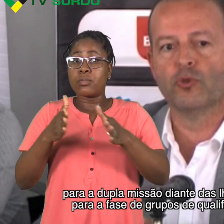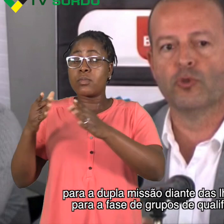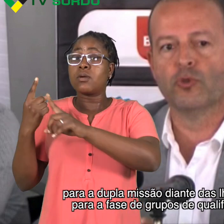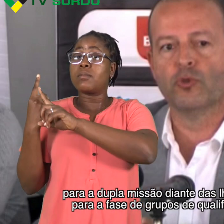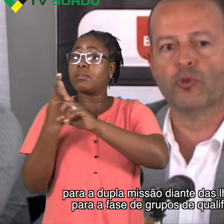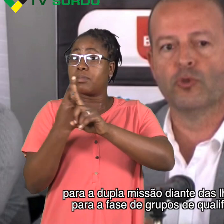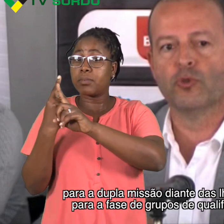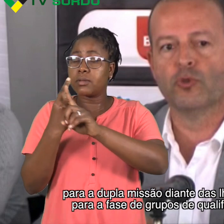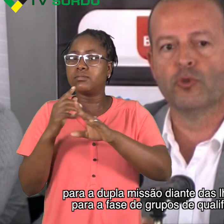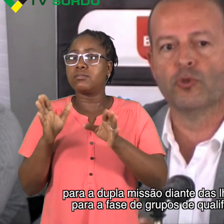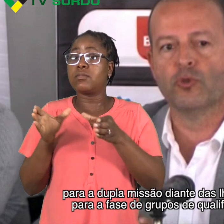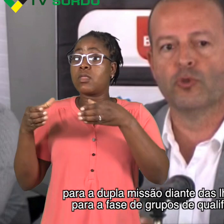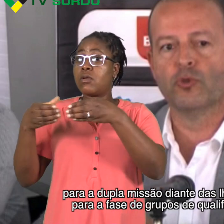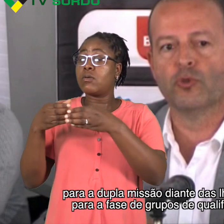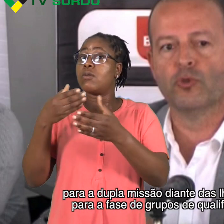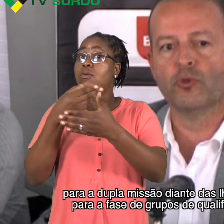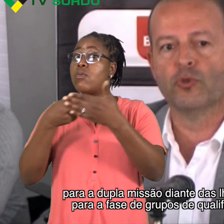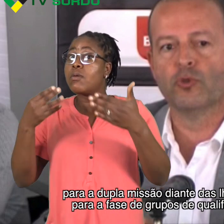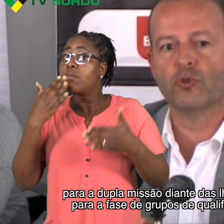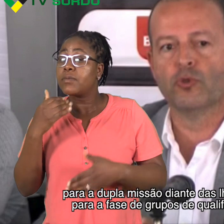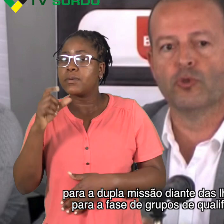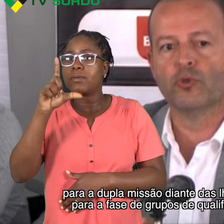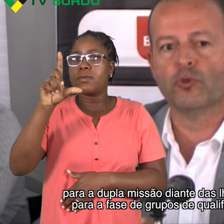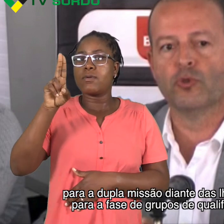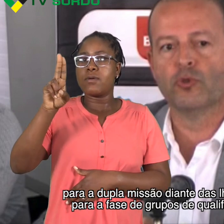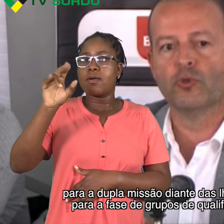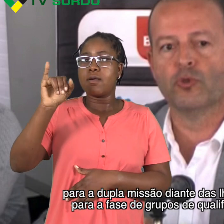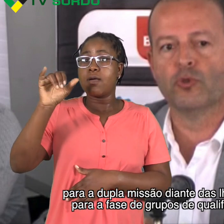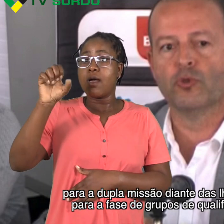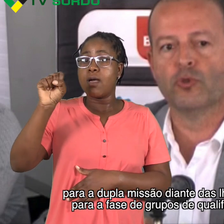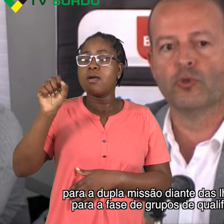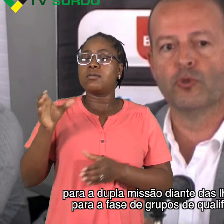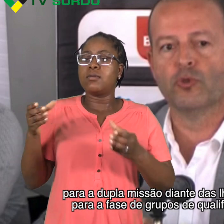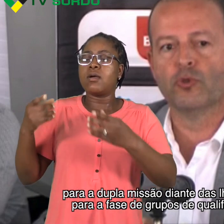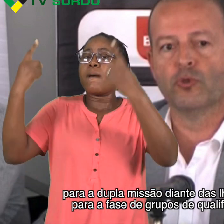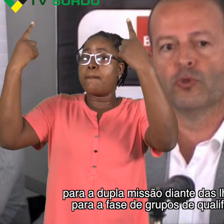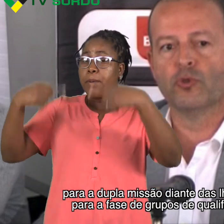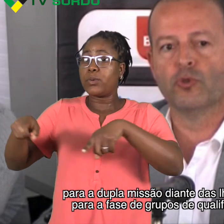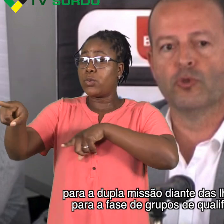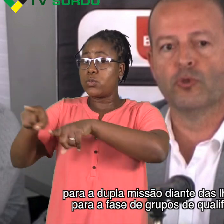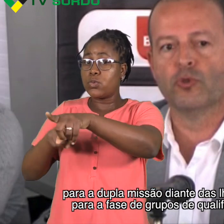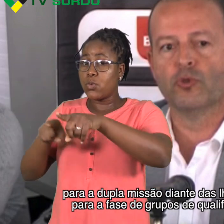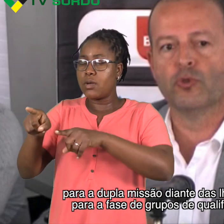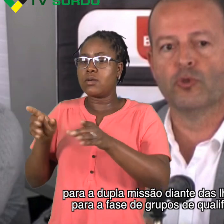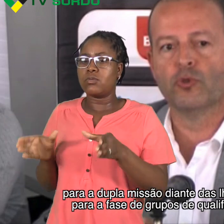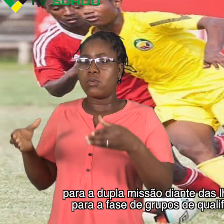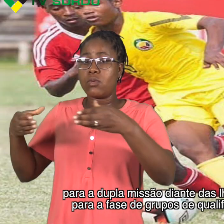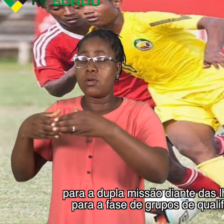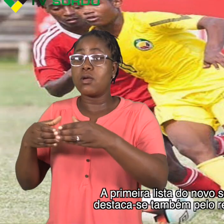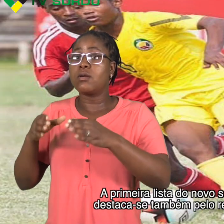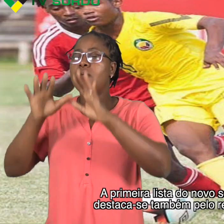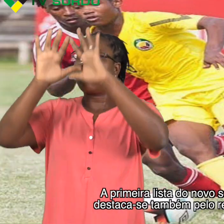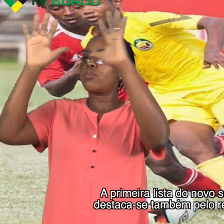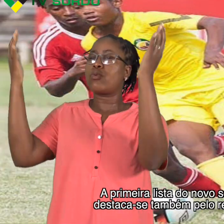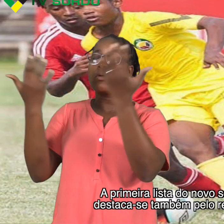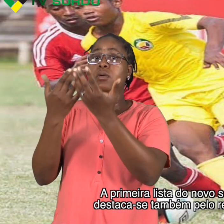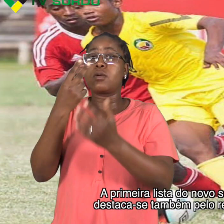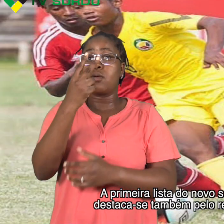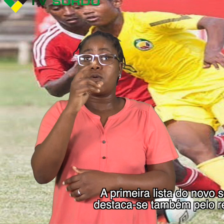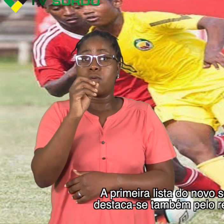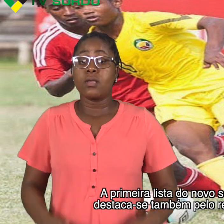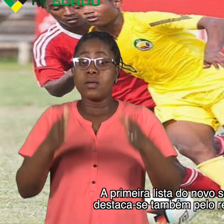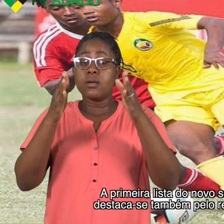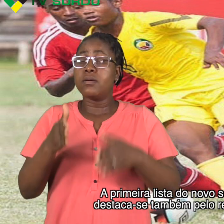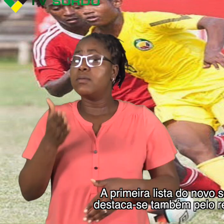diante das Ilhas Maurícias, na eliminatória para a fase do grupo de qualificação ao Mundial 2022. A